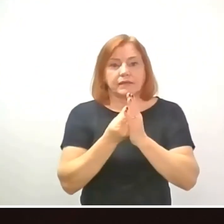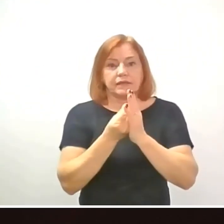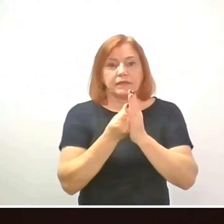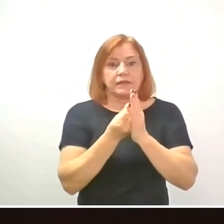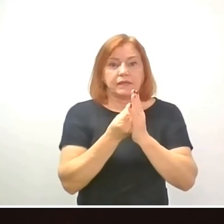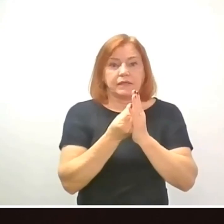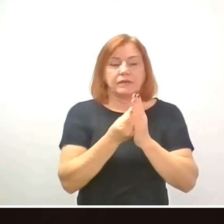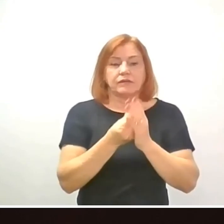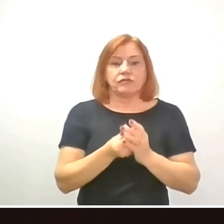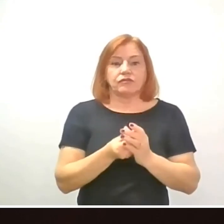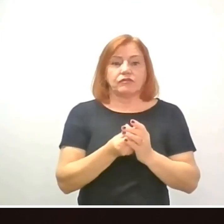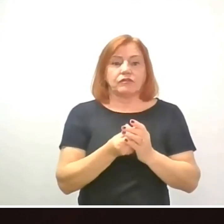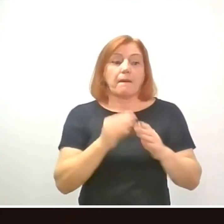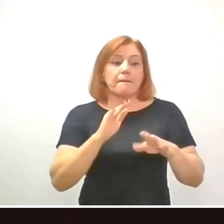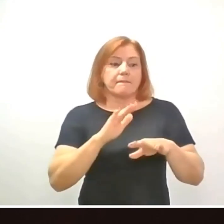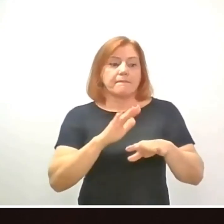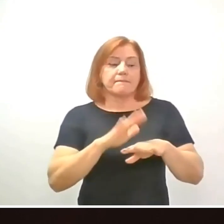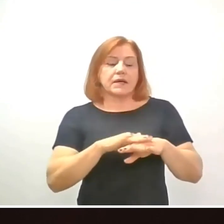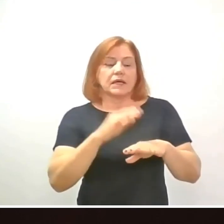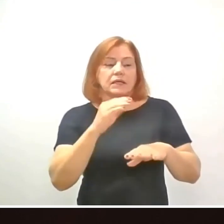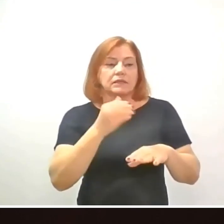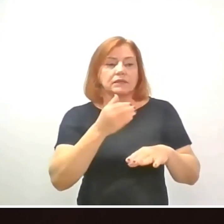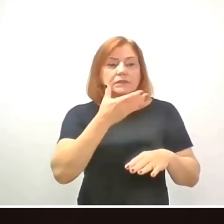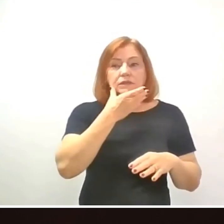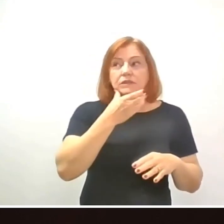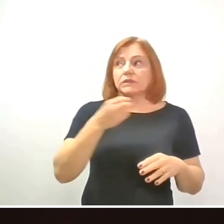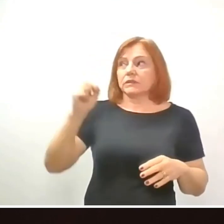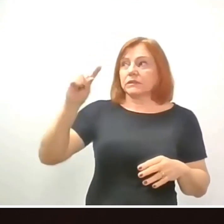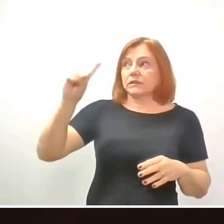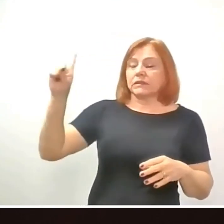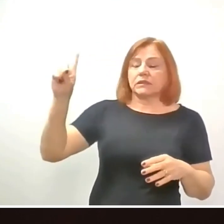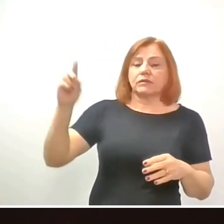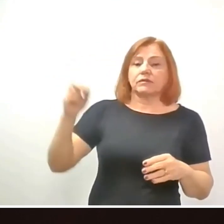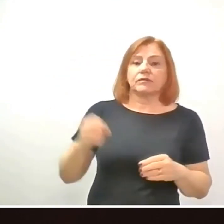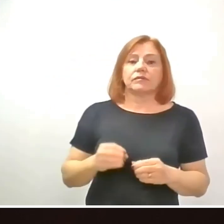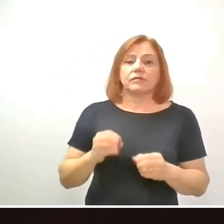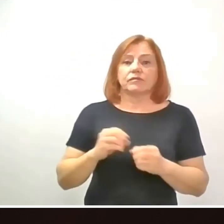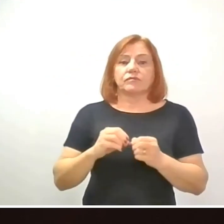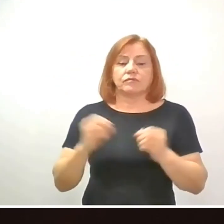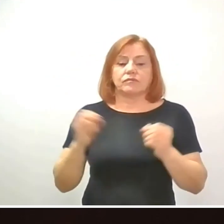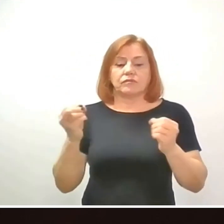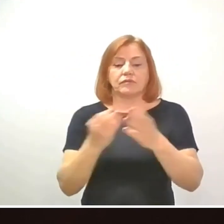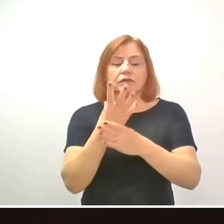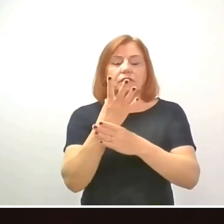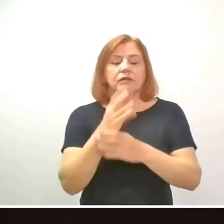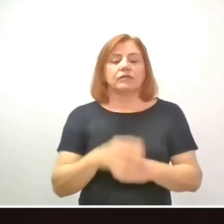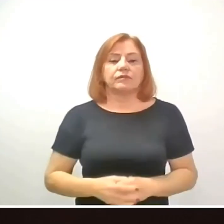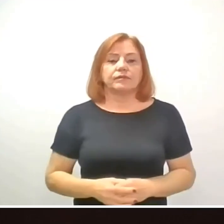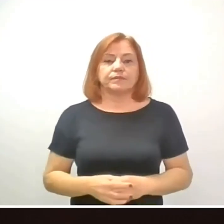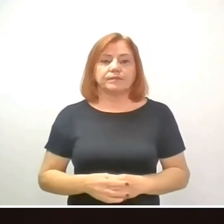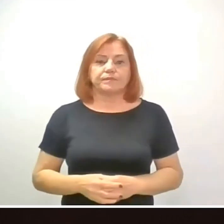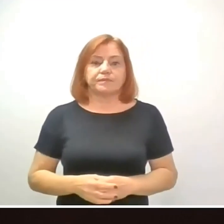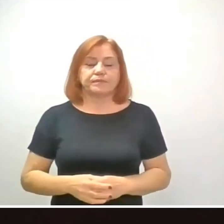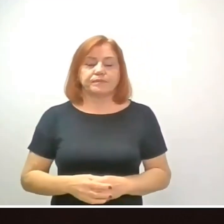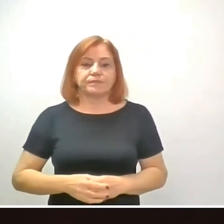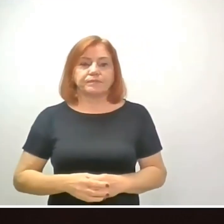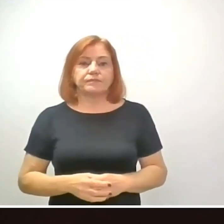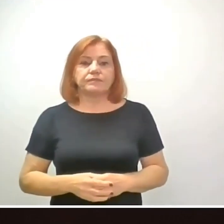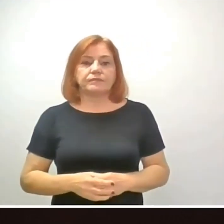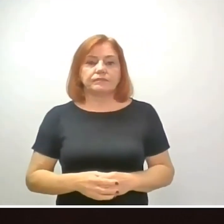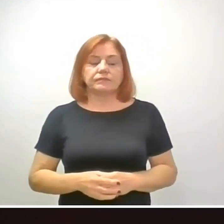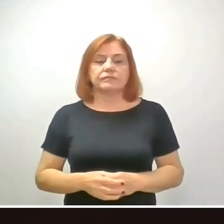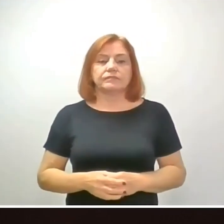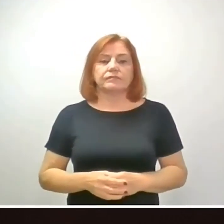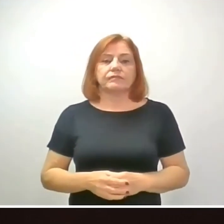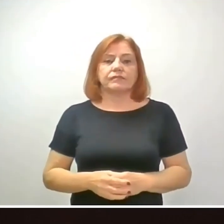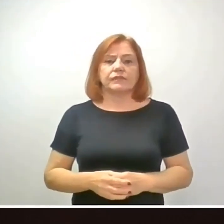dispensar a vida de Deus ao homem, igreja, para, no final, inserir o homem no Pai e no